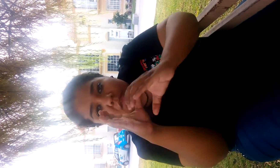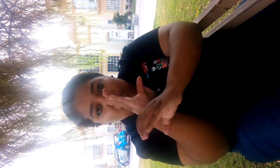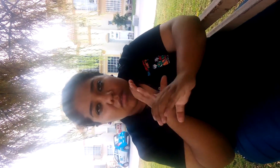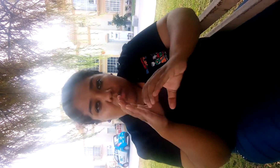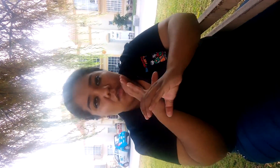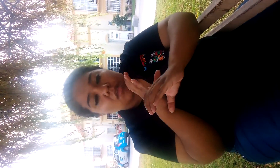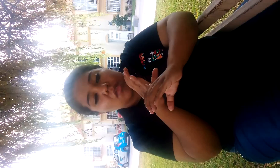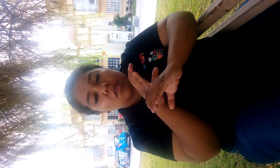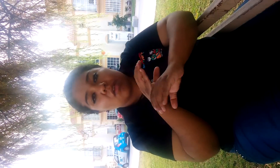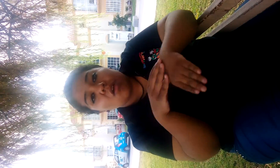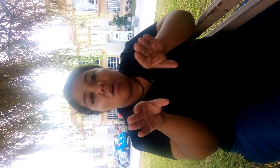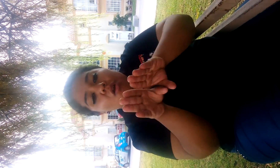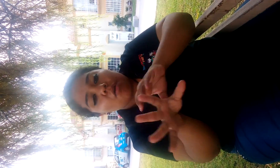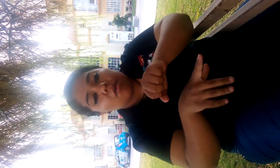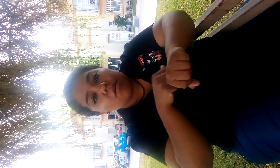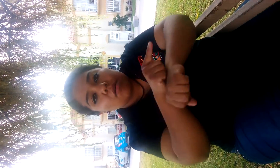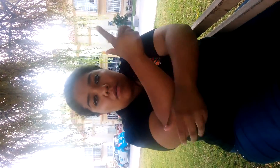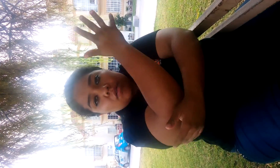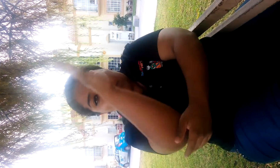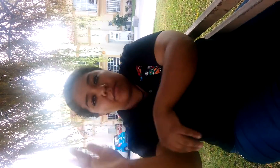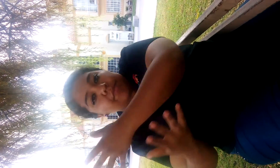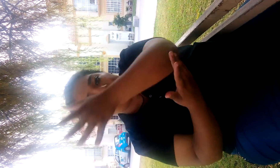como si fuéramos animalitos del bosque.